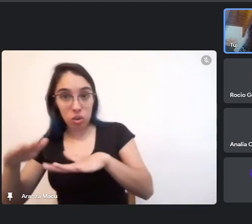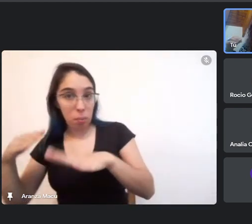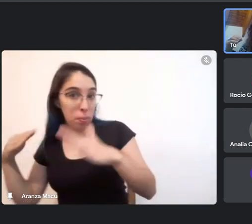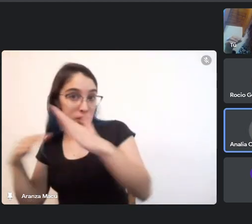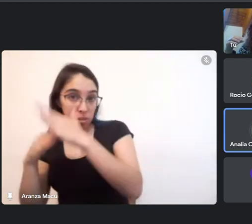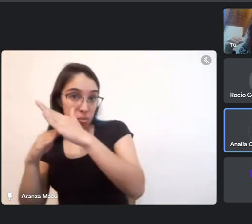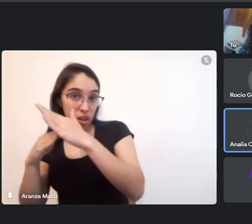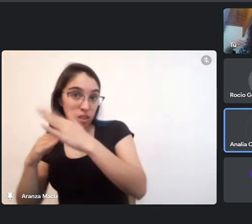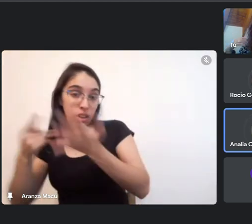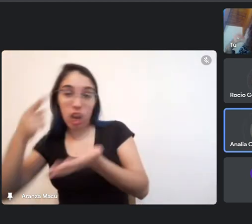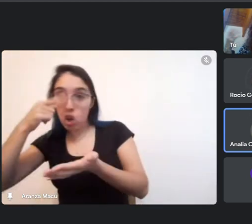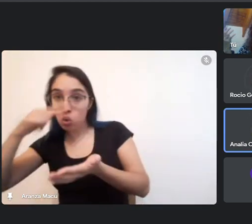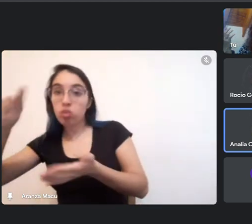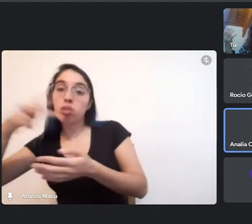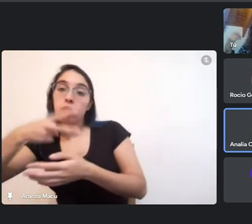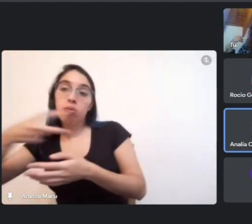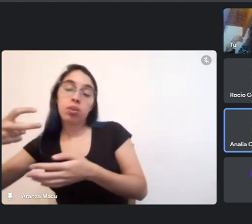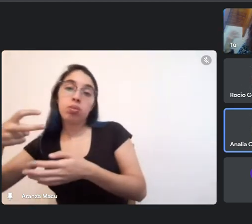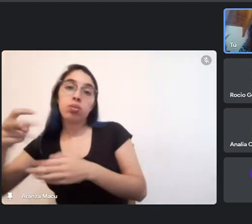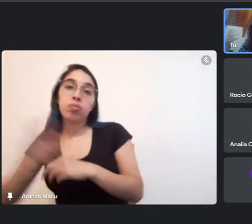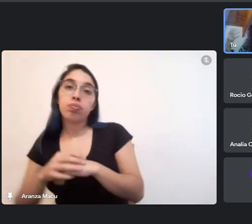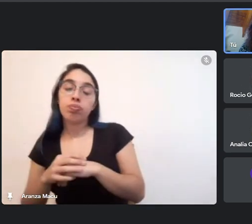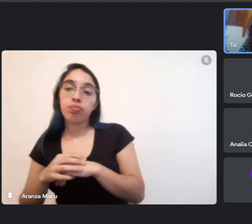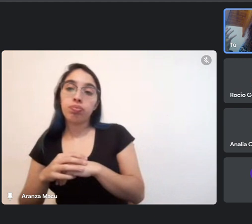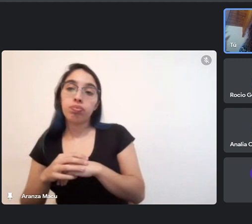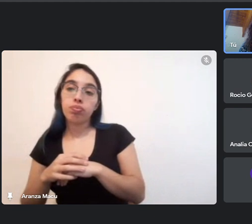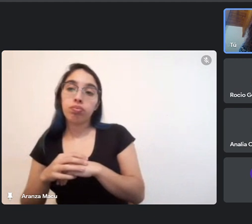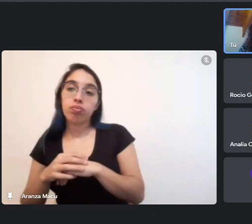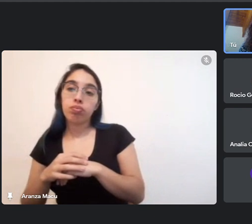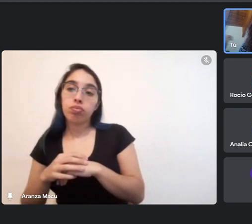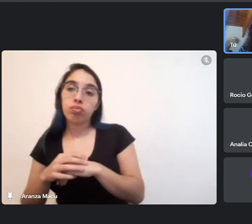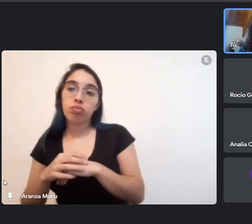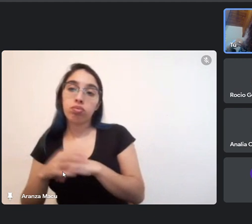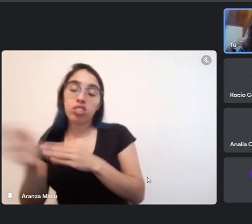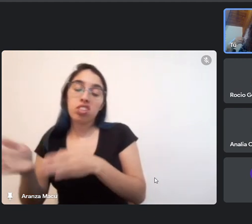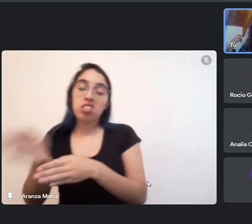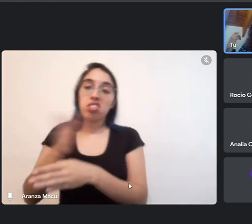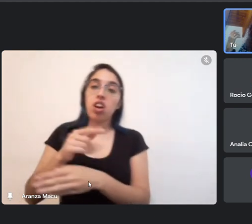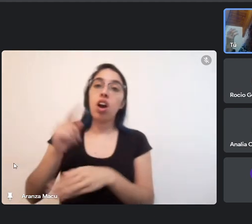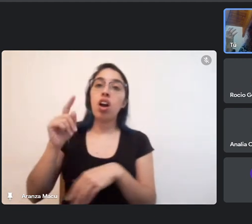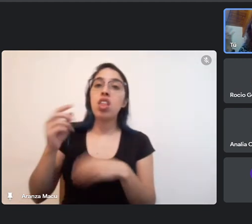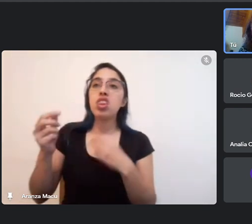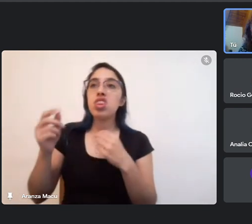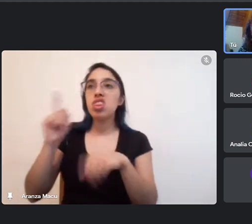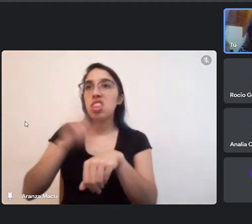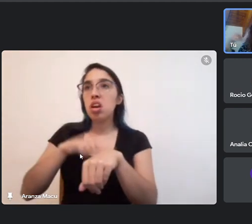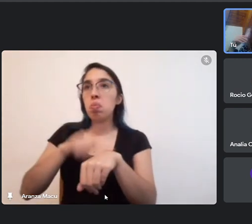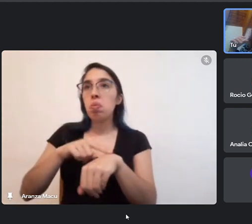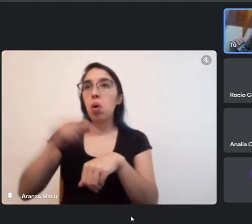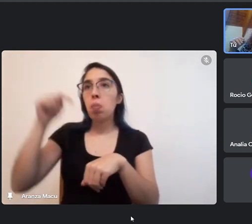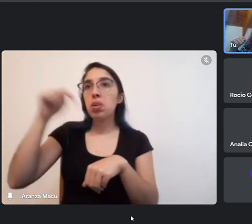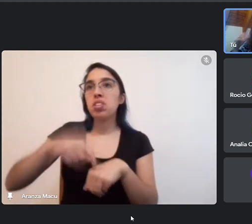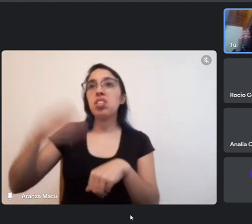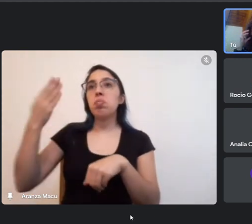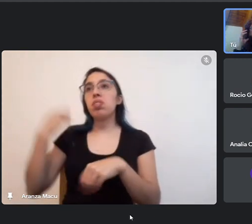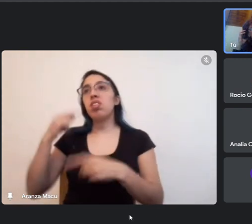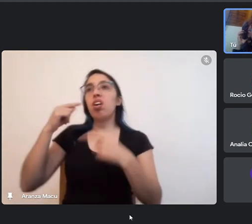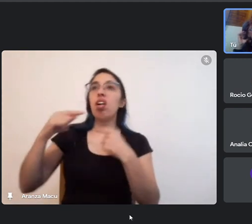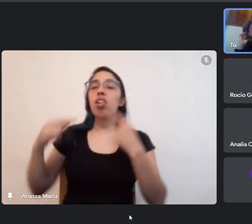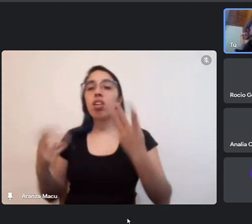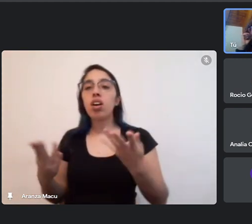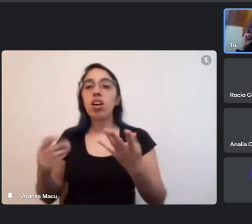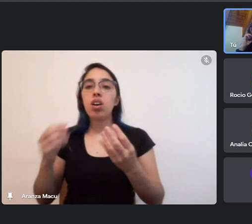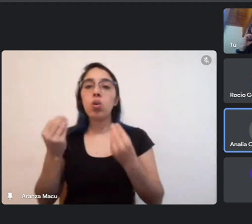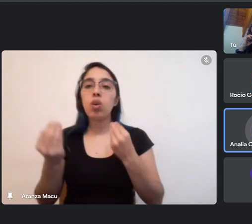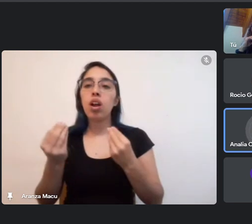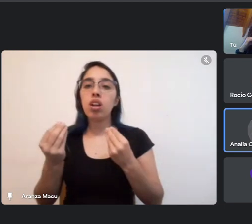otro, por ejemplo, el tiempo, si está en presente, en pasado o eso, lo va a decir el verbo modal o el auxiliar.